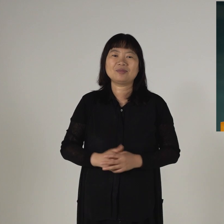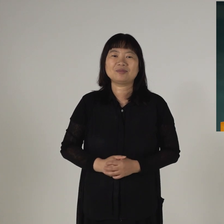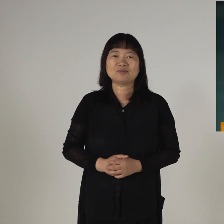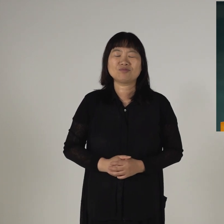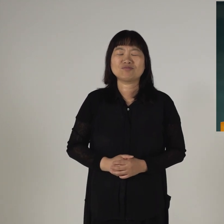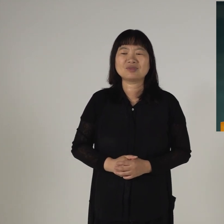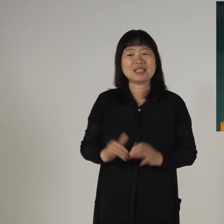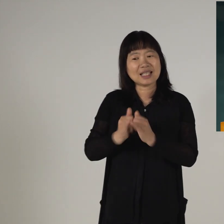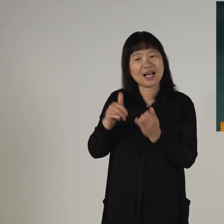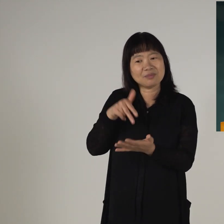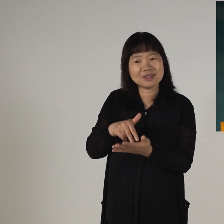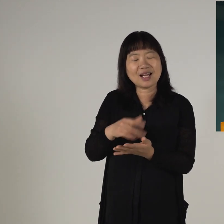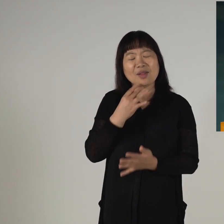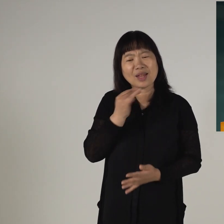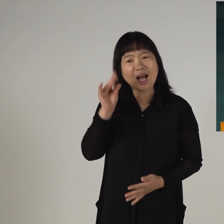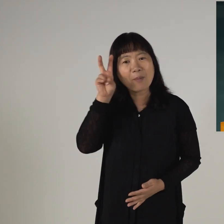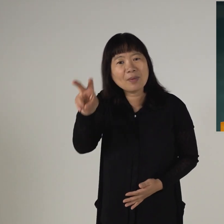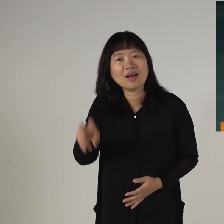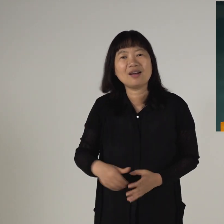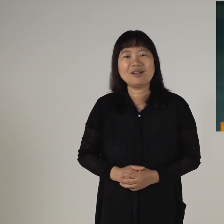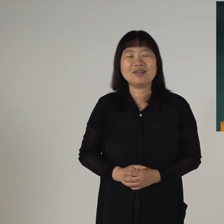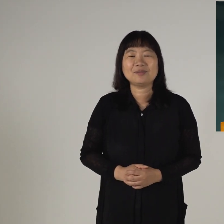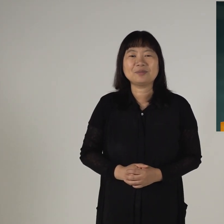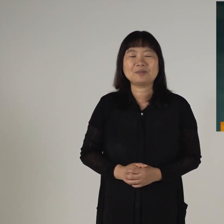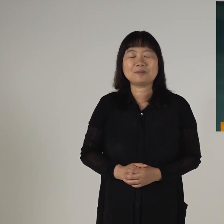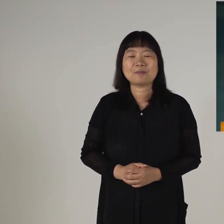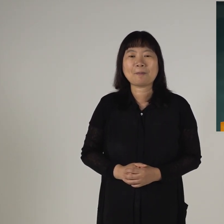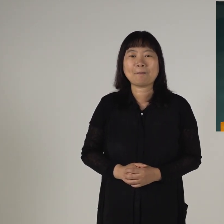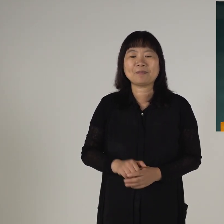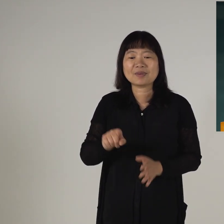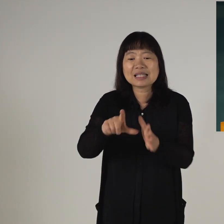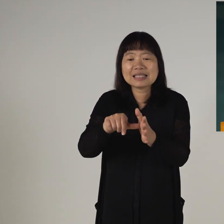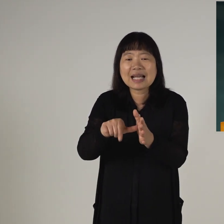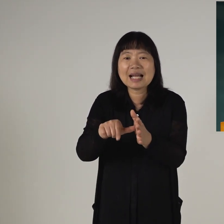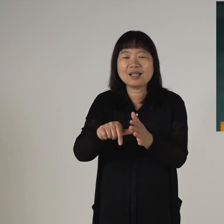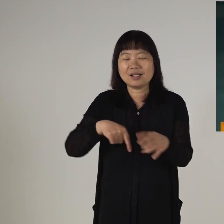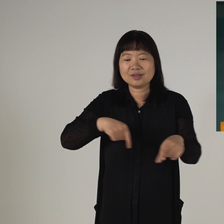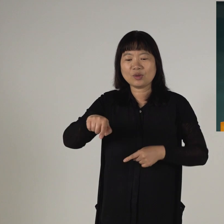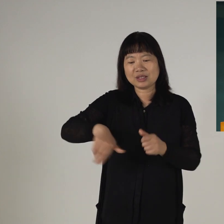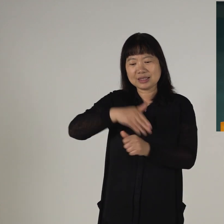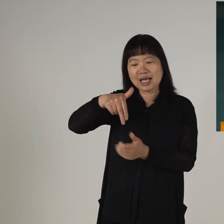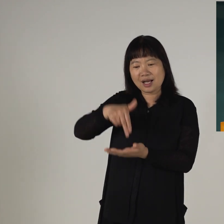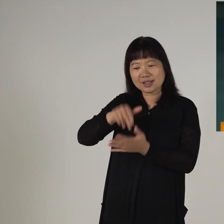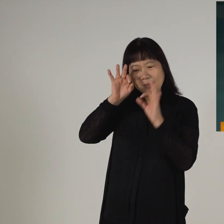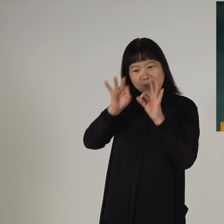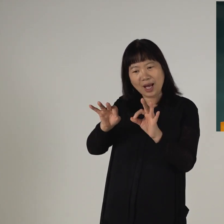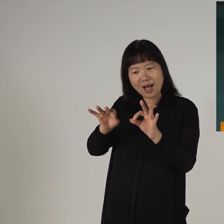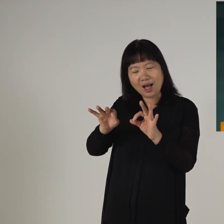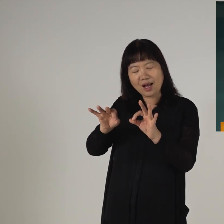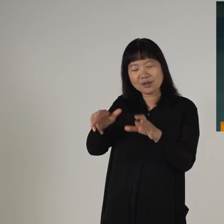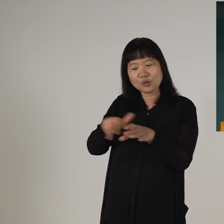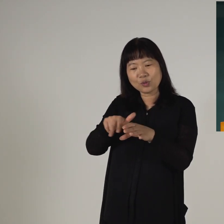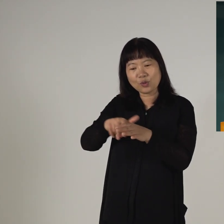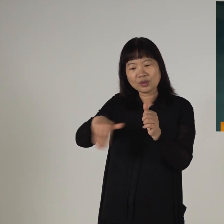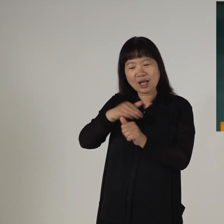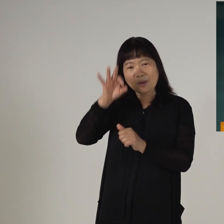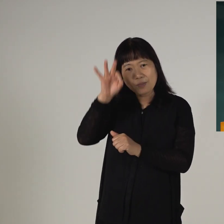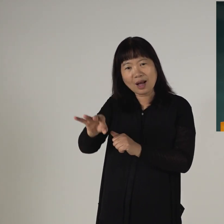너무 당연했을 것 같아요. 이 당시에 그 정치적 상황이나 여러 가지 종교적